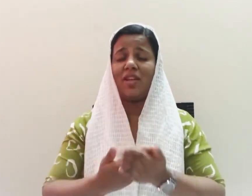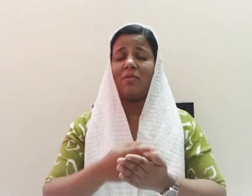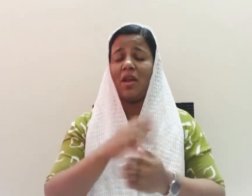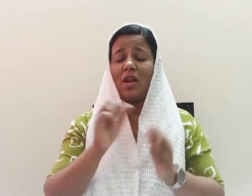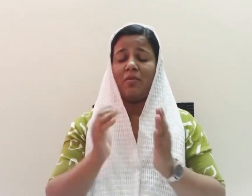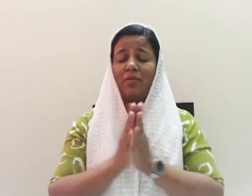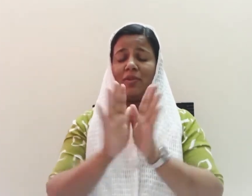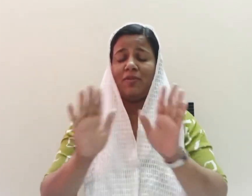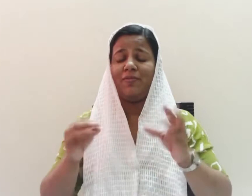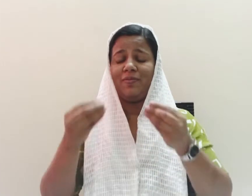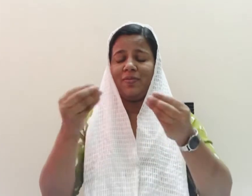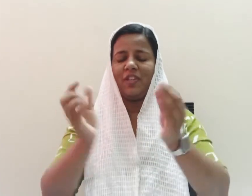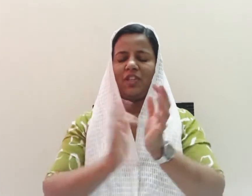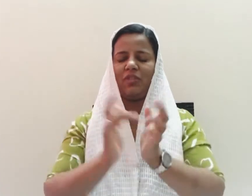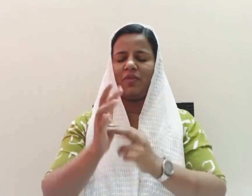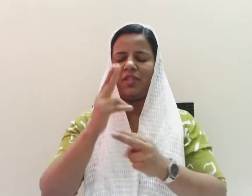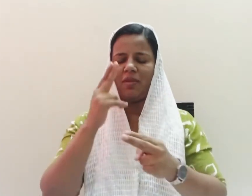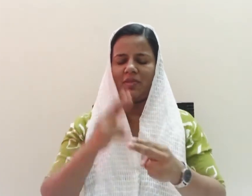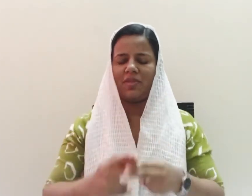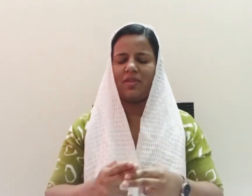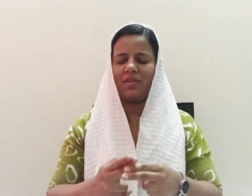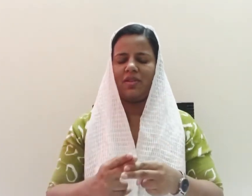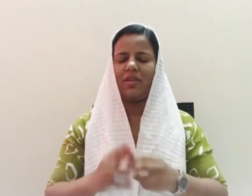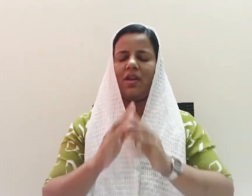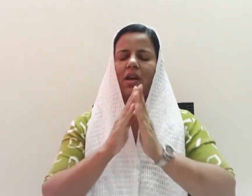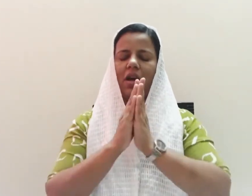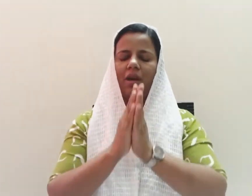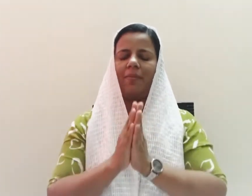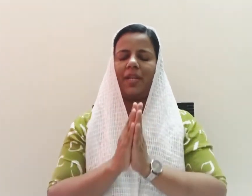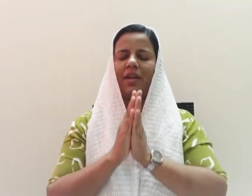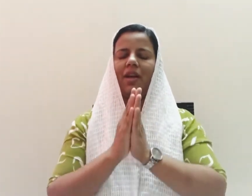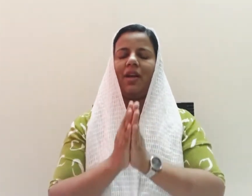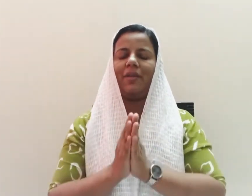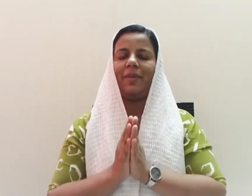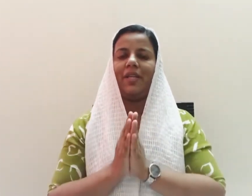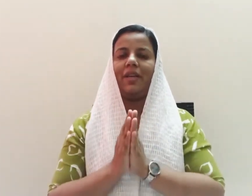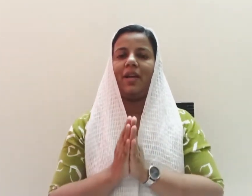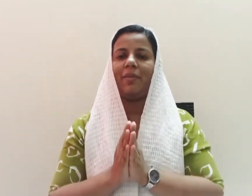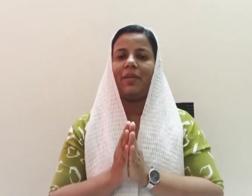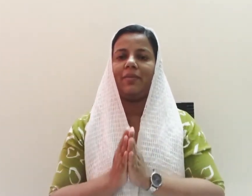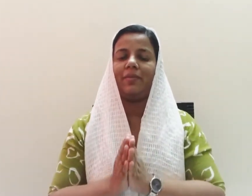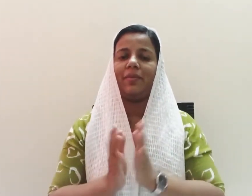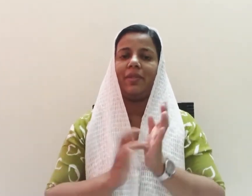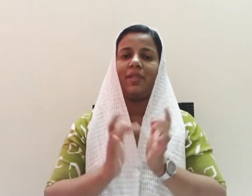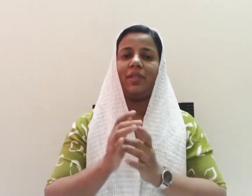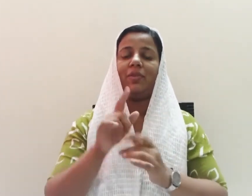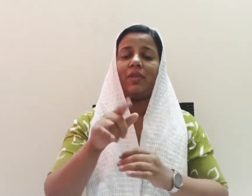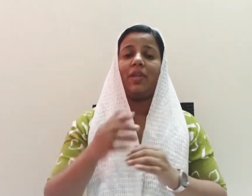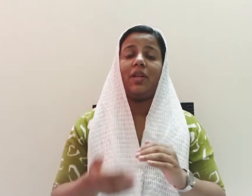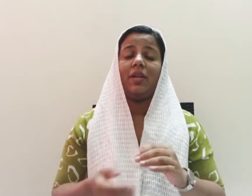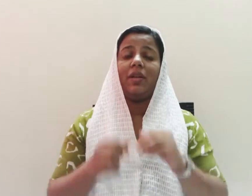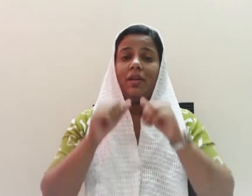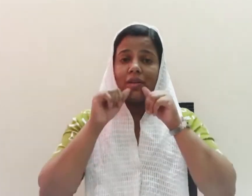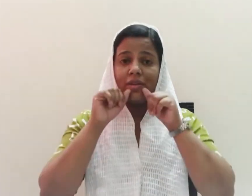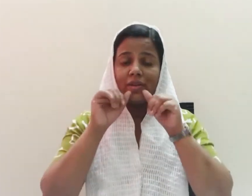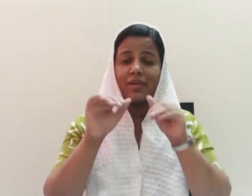നിറയ്ക്കണം. സകല മഹത്വം പുകഴ്ച അപ്പയ്ക്ക്, യേശു ക്രിസ്തുവിൻ്റെ നാമത്തിൽ തന്നെ, ആമേൻ, ആമേൻ ആമേൻ. കർത്താവ് നിങ്ങളെ